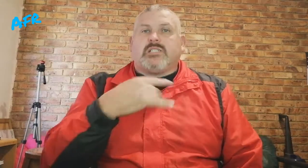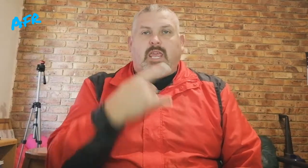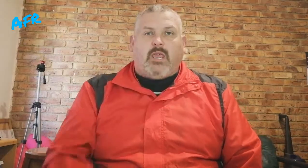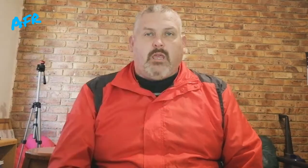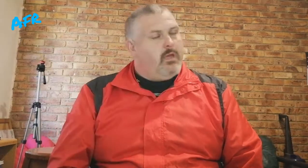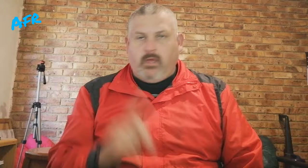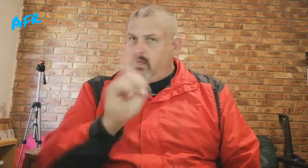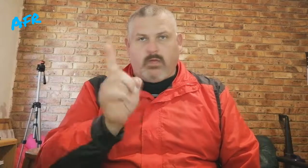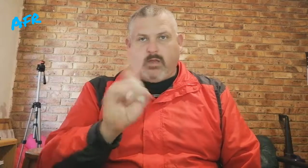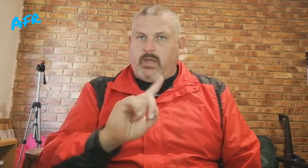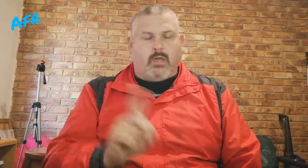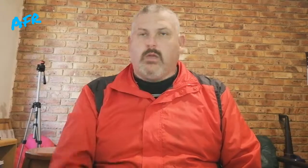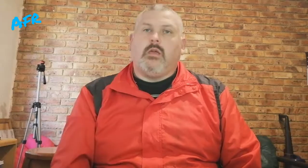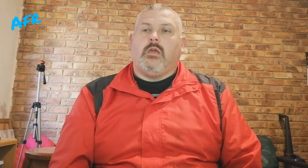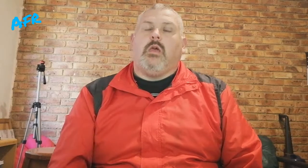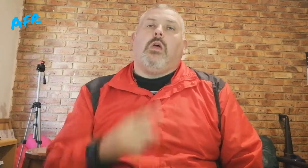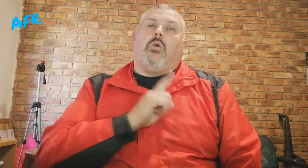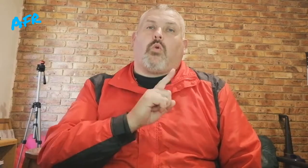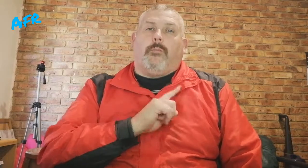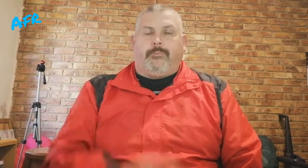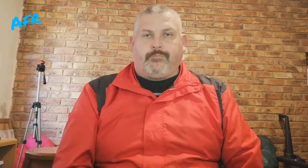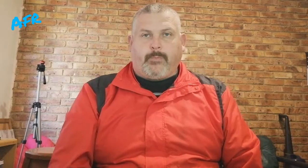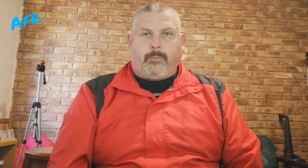sê, nee, hoekom?